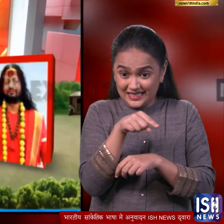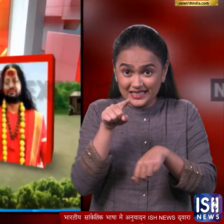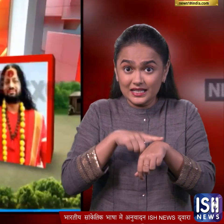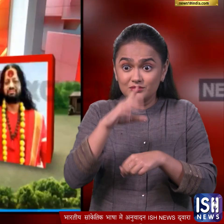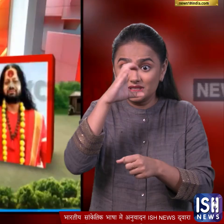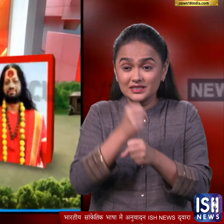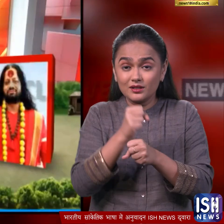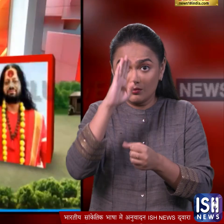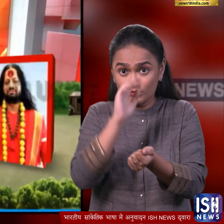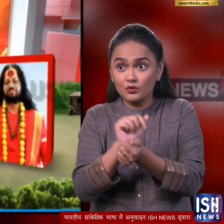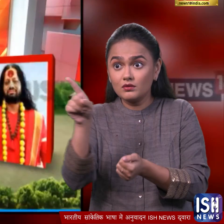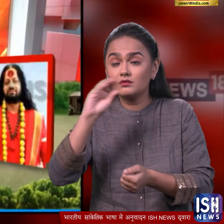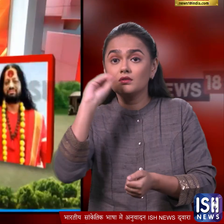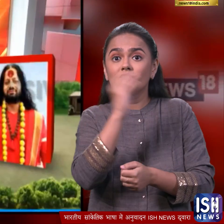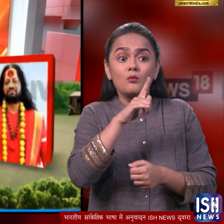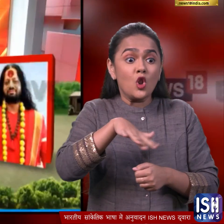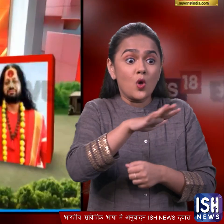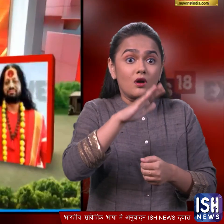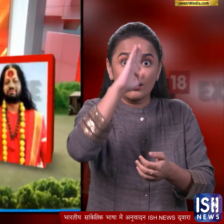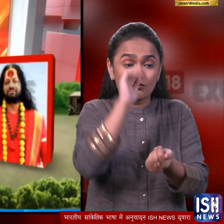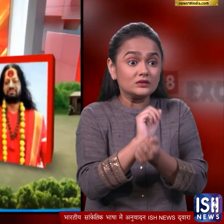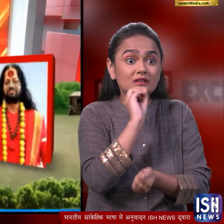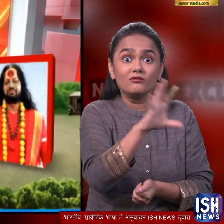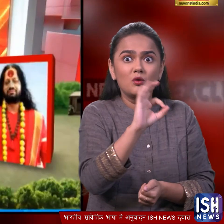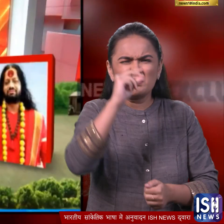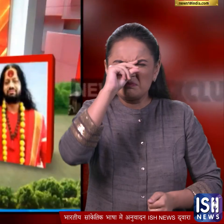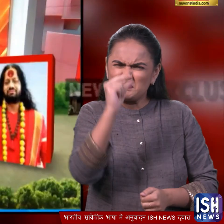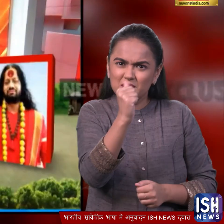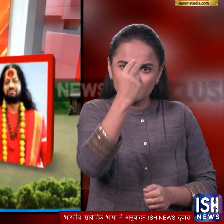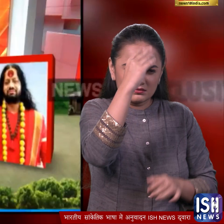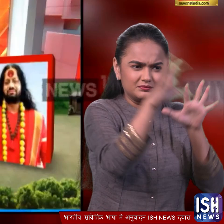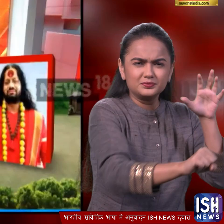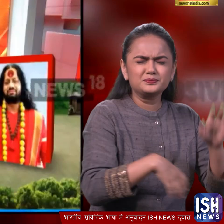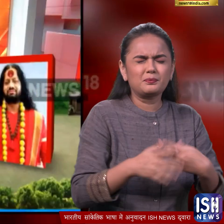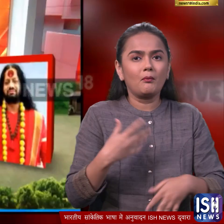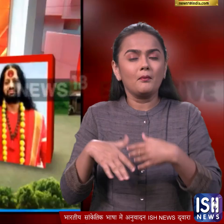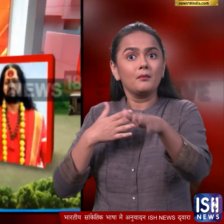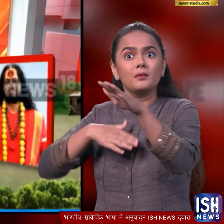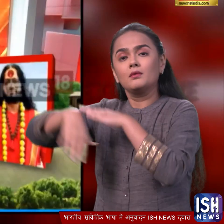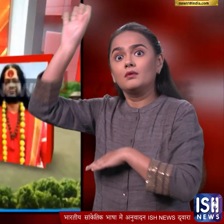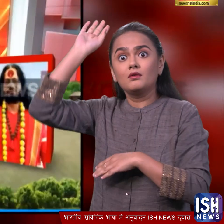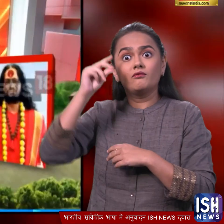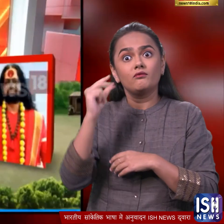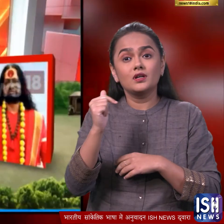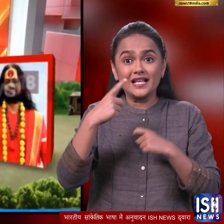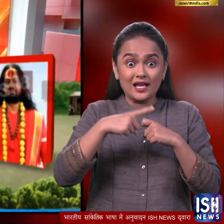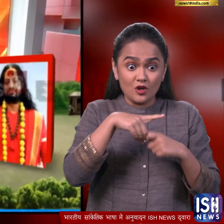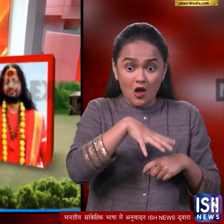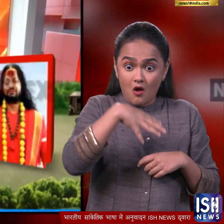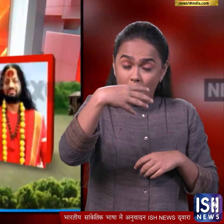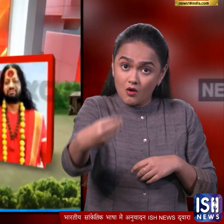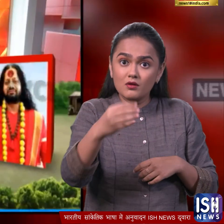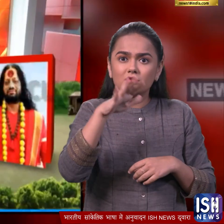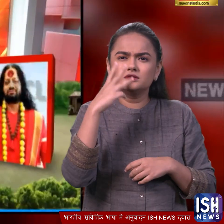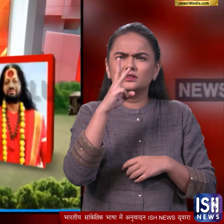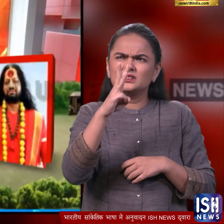दौरान छत्तीसगढ़ की पुलिस ने लोकल पुलिस को जानकारी नहीं दी और 1 घंटे के अंदर ही कालीचरण को जिले की सीमा से लेकर निकल गई। खजुराहो से निकलने के